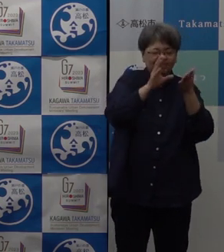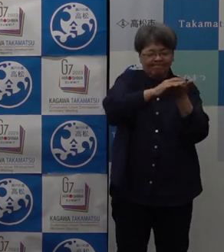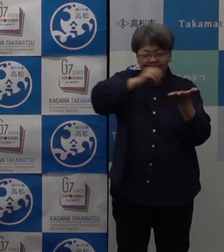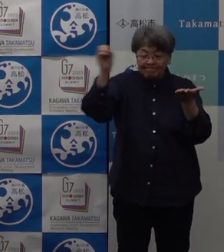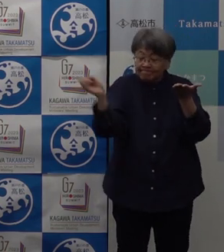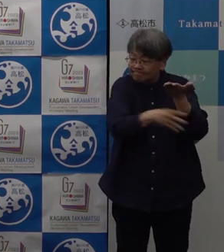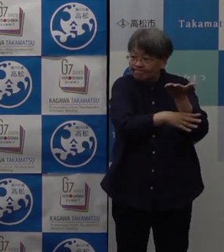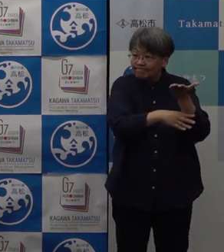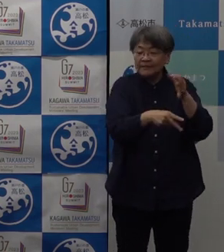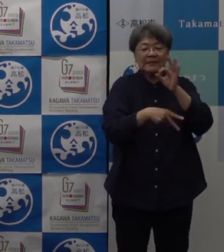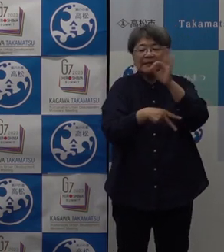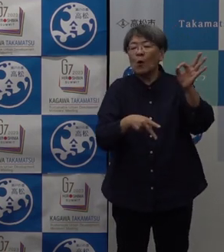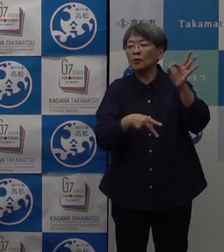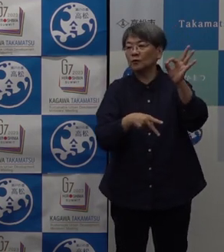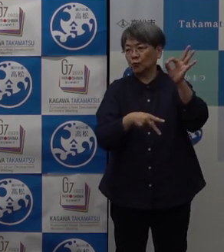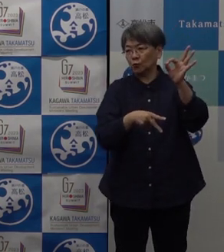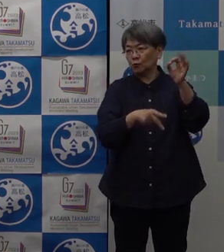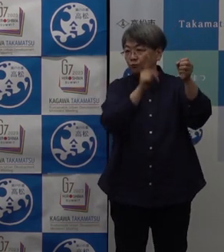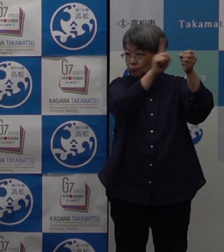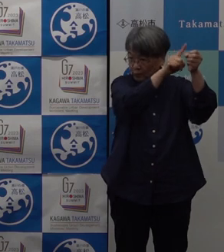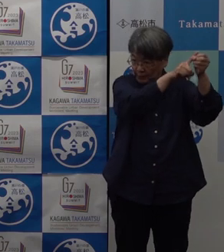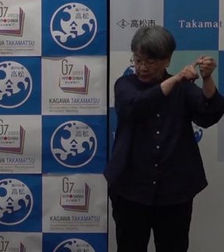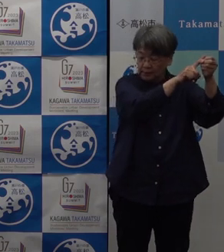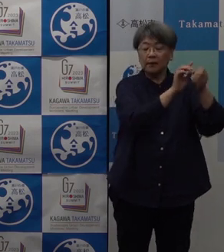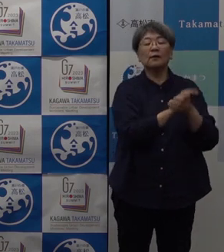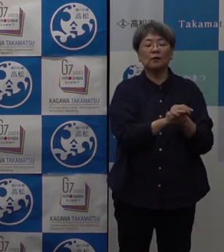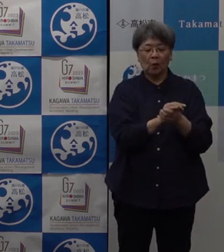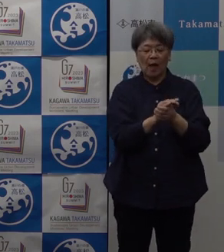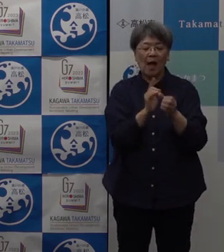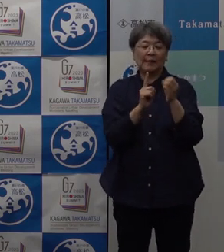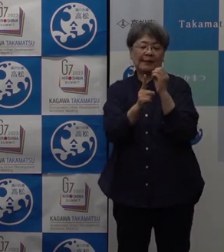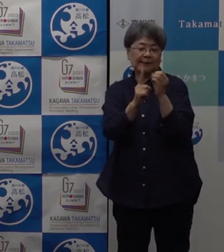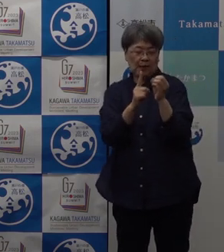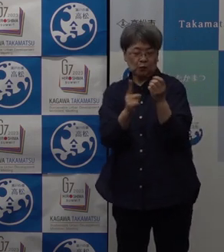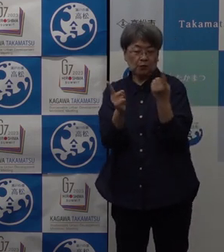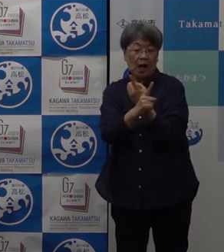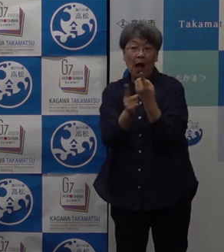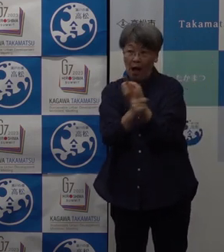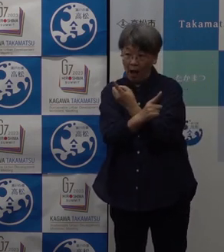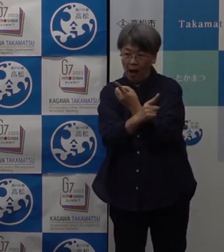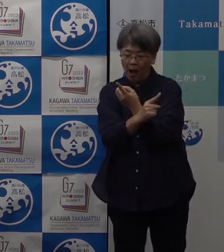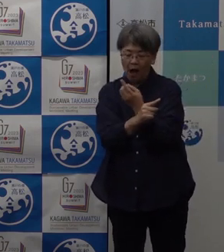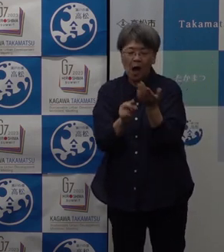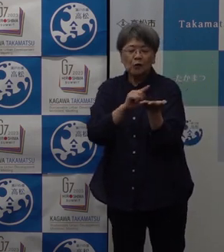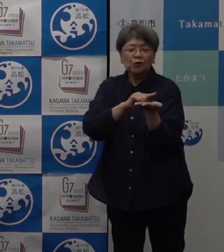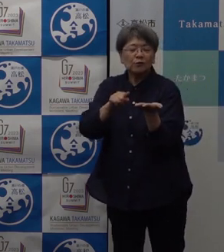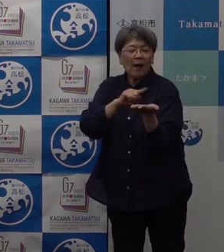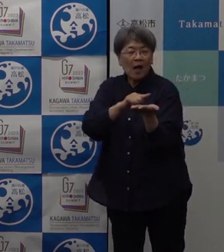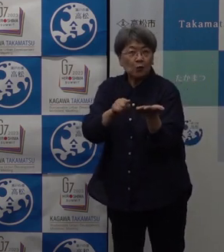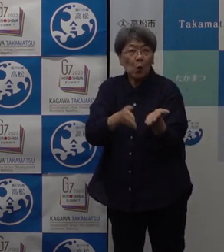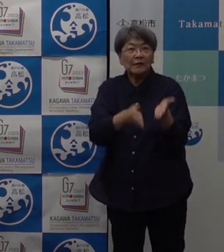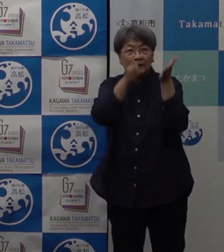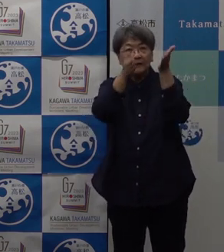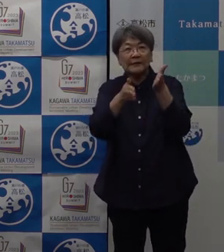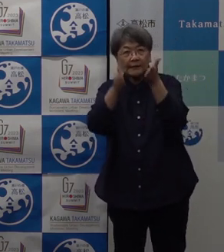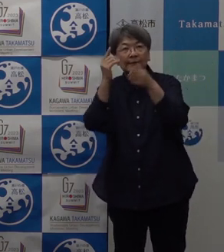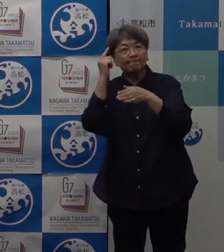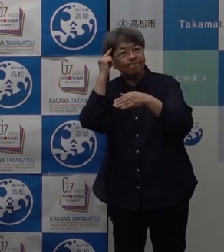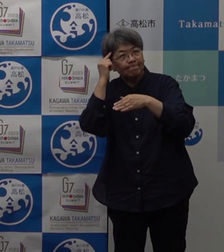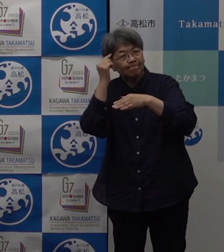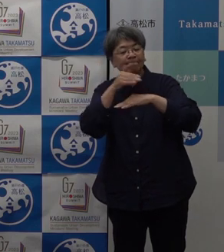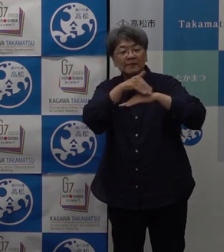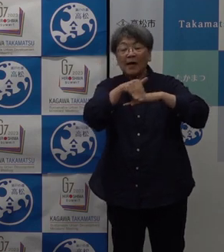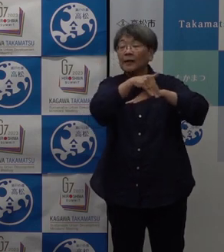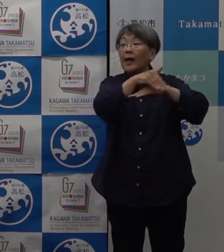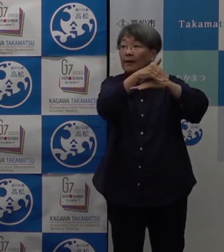が問題であるということ、それからやっぱりデジタル化を用いてスマートシティ、デジタル化をそういう進展をしながら都